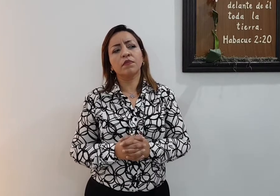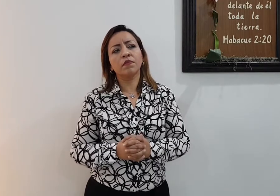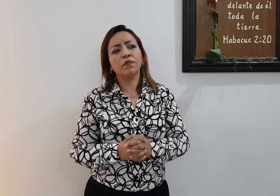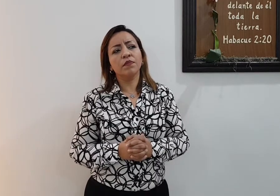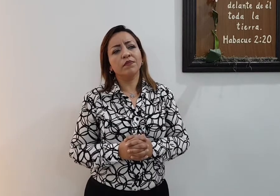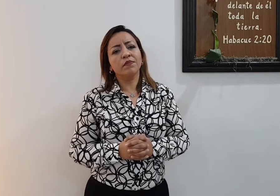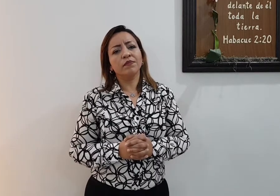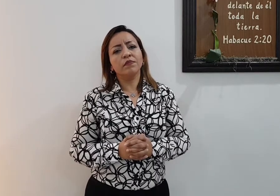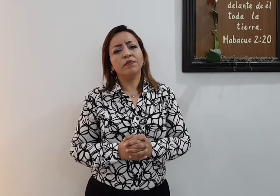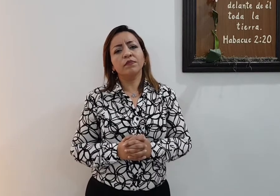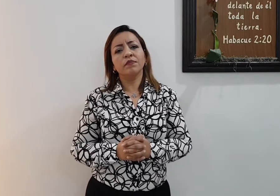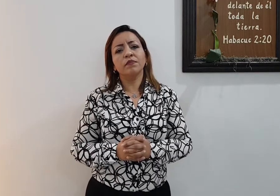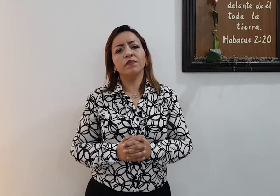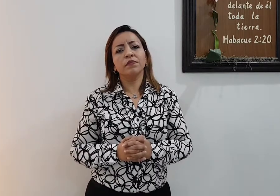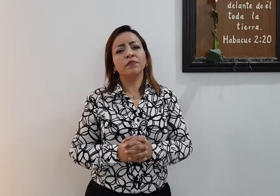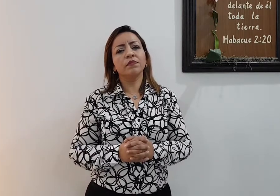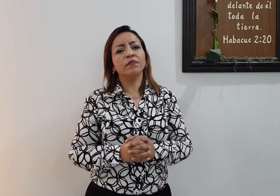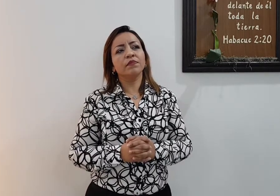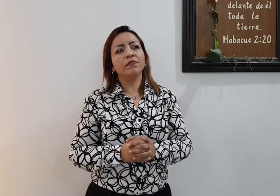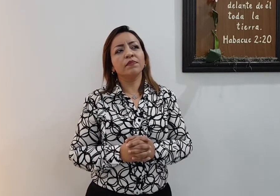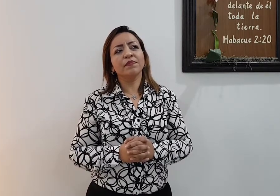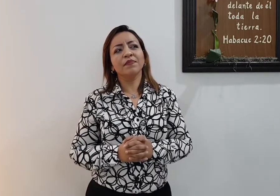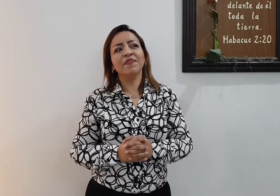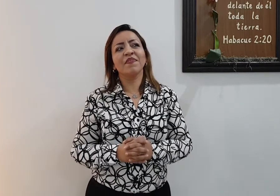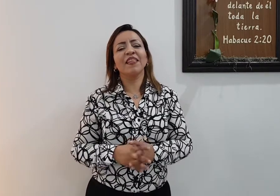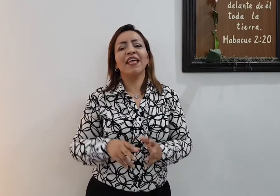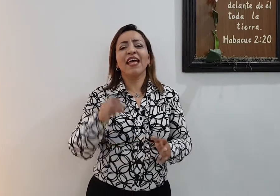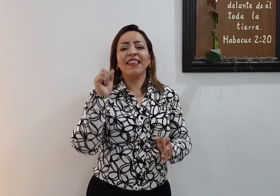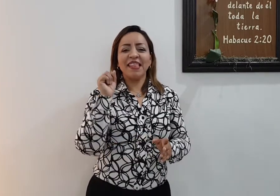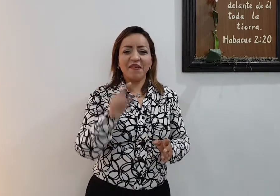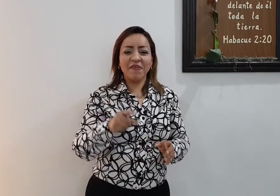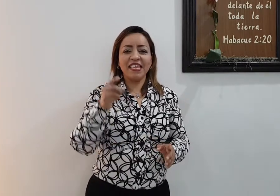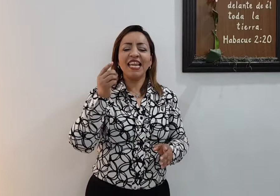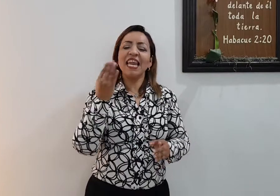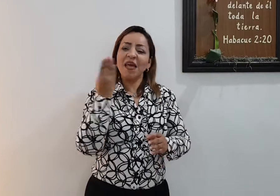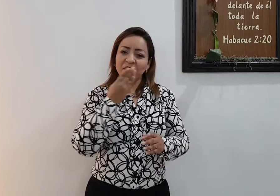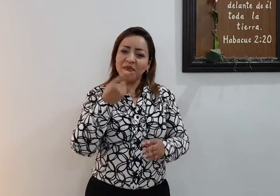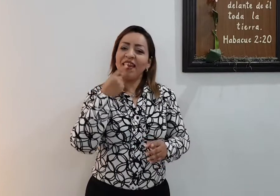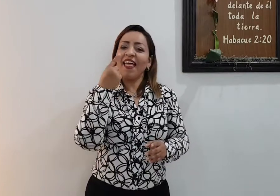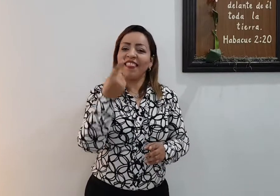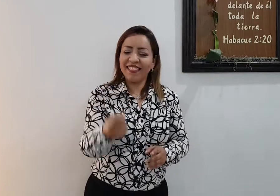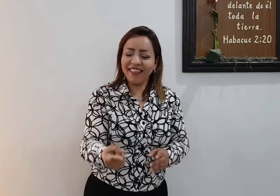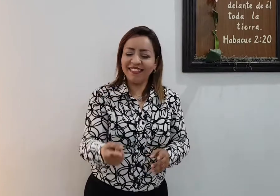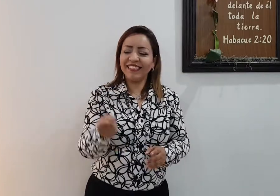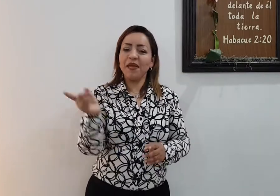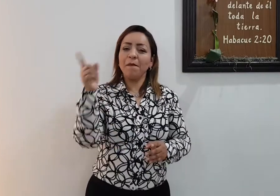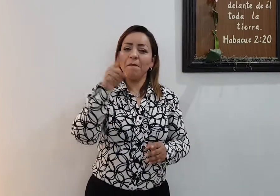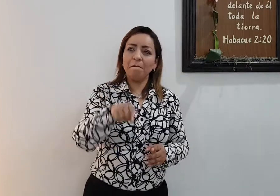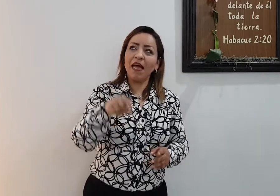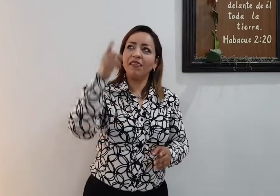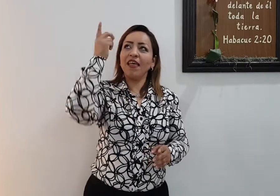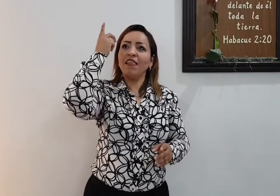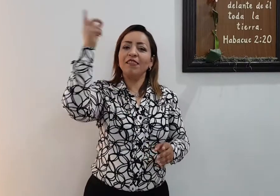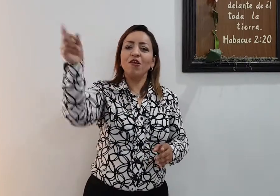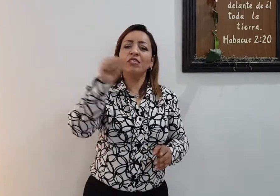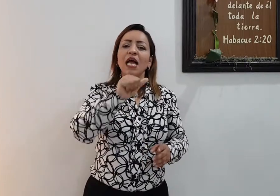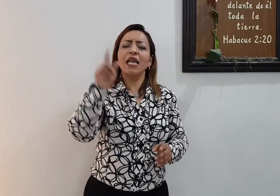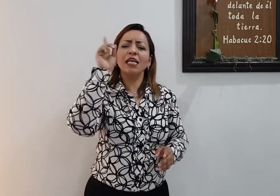Poquitas dijeron, ¿verdad? Pues, mujeres, sujetados a vuestros maridos, ¿verdad? Pues así lo dice. Pero ¿sabe qué es lo que